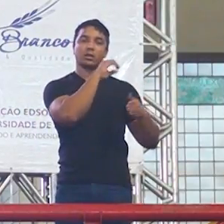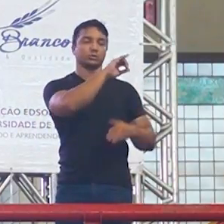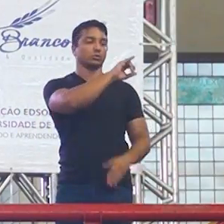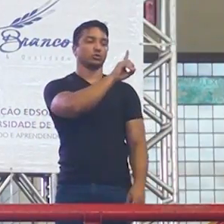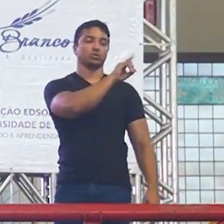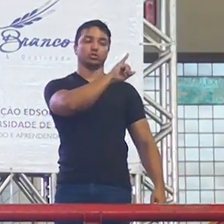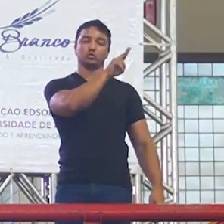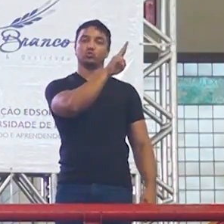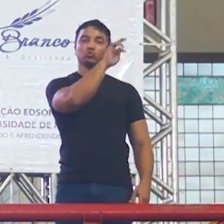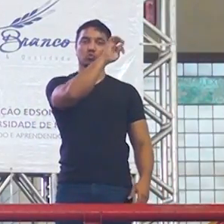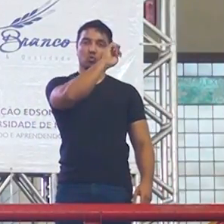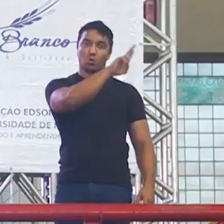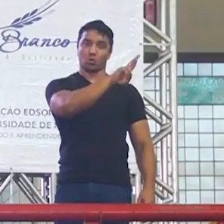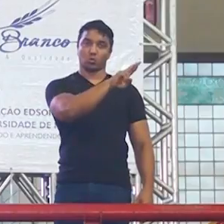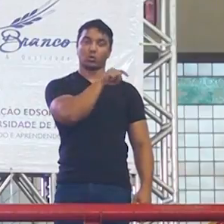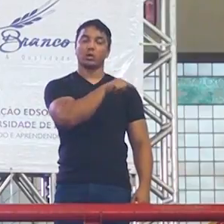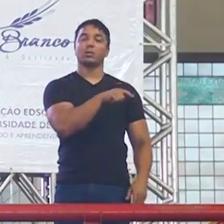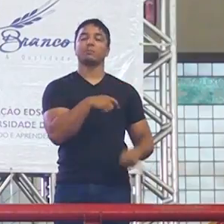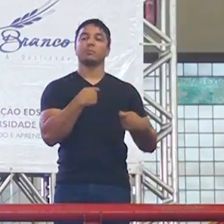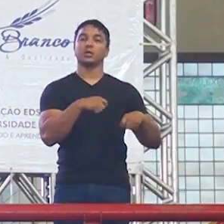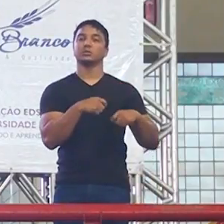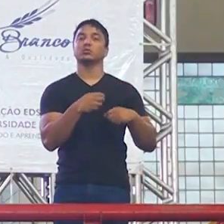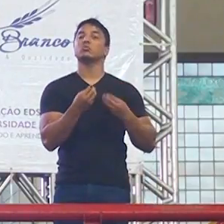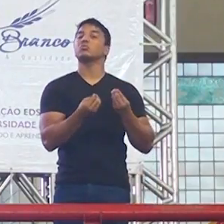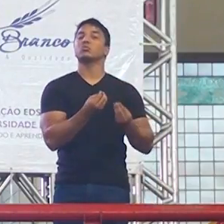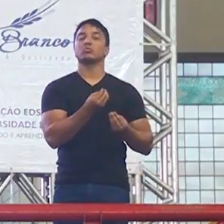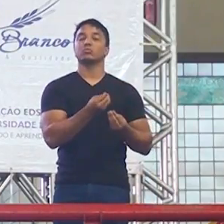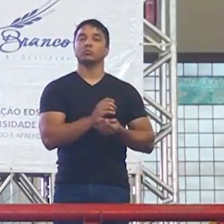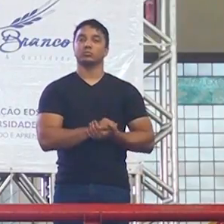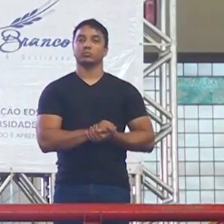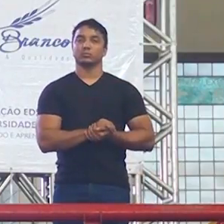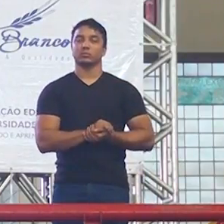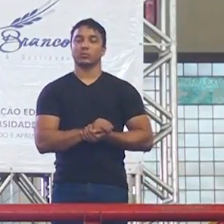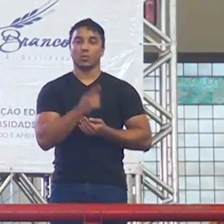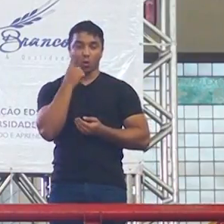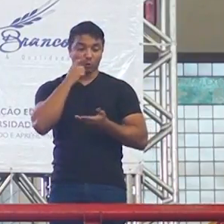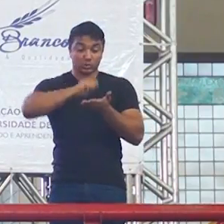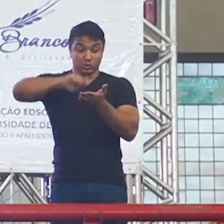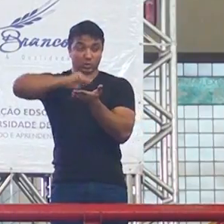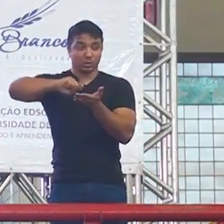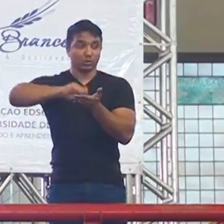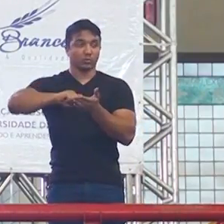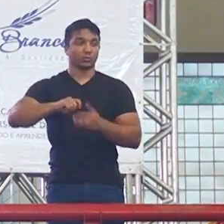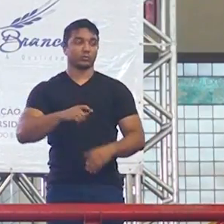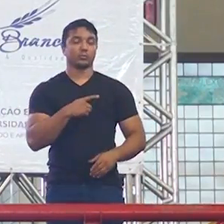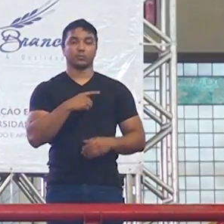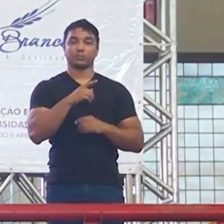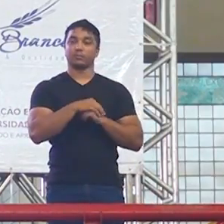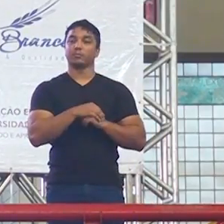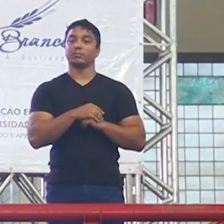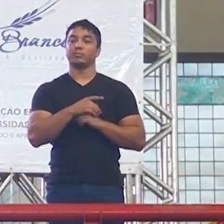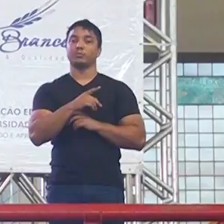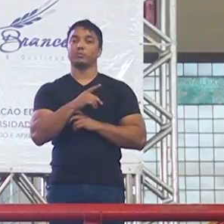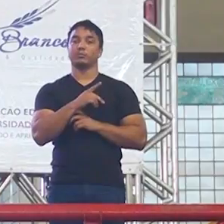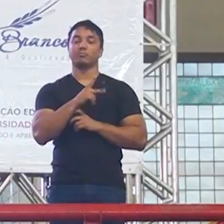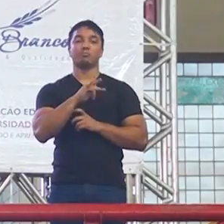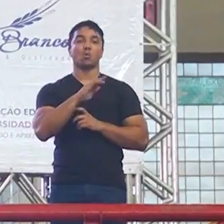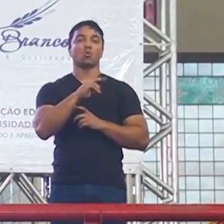lá. Todo mundo vai escrever a potência π. Escrevam aí,